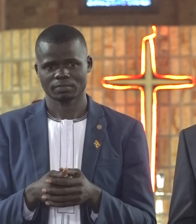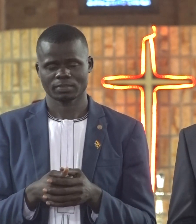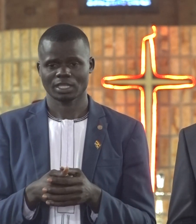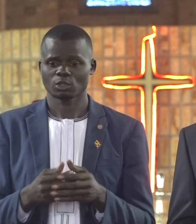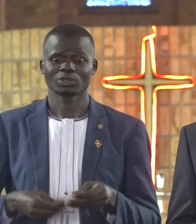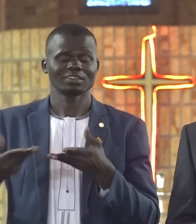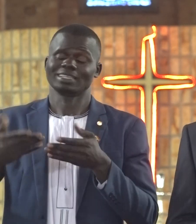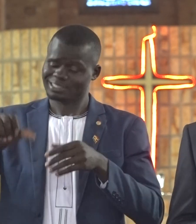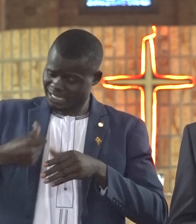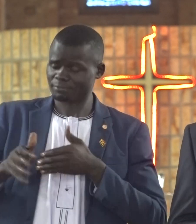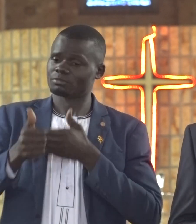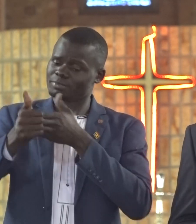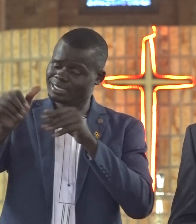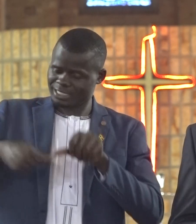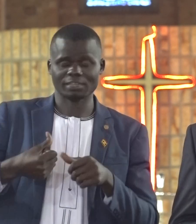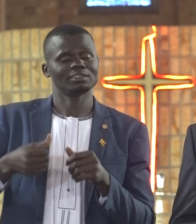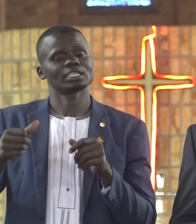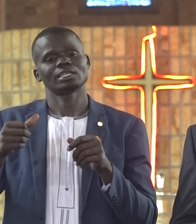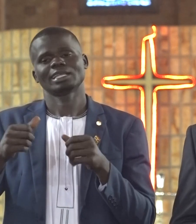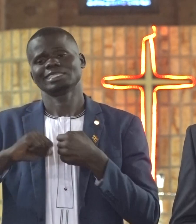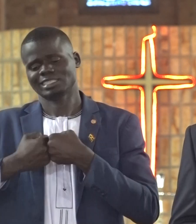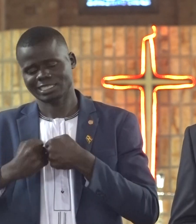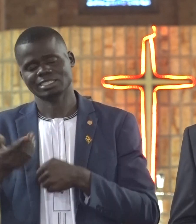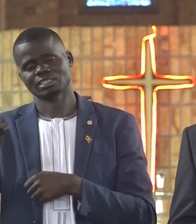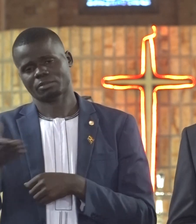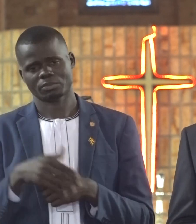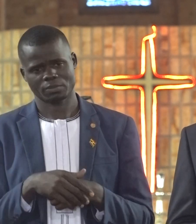Obutaweebwa federo kukyali kusoomooza.